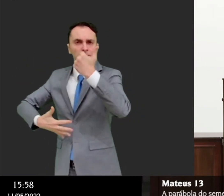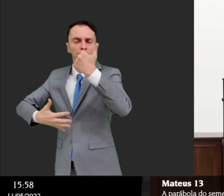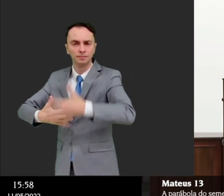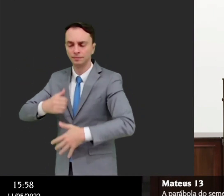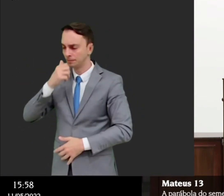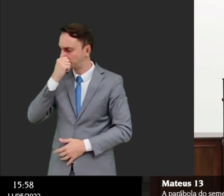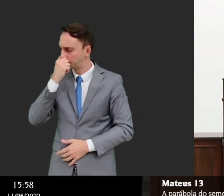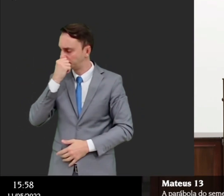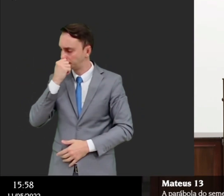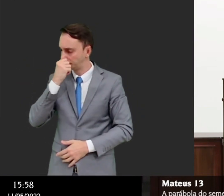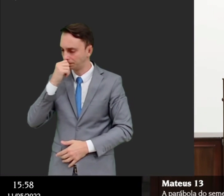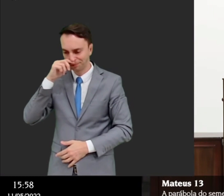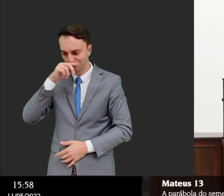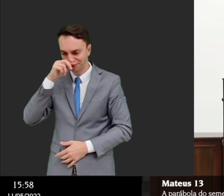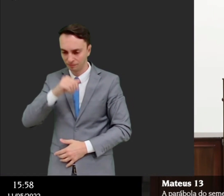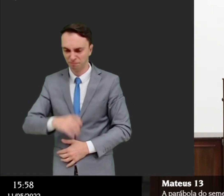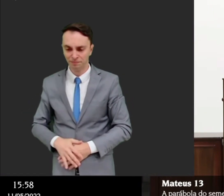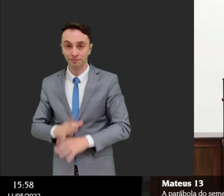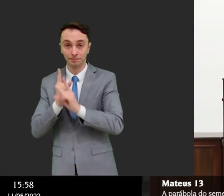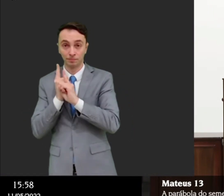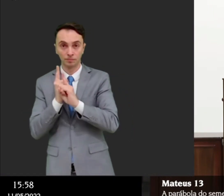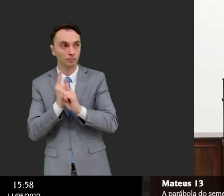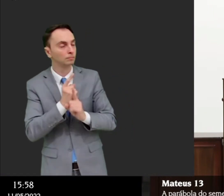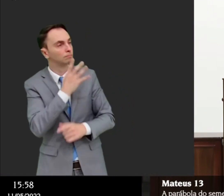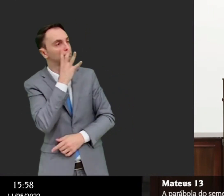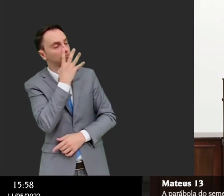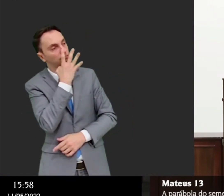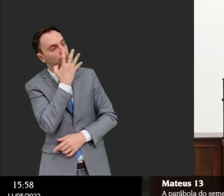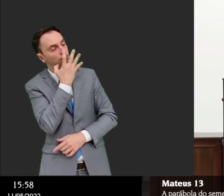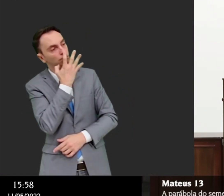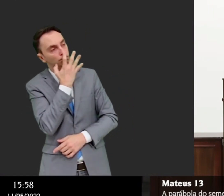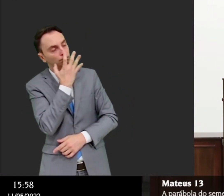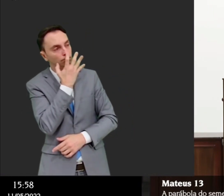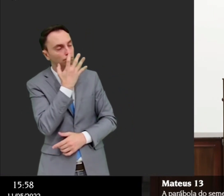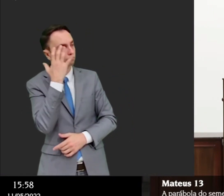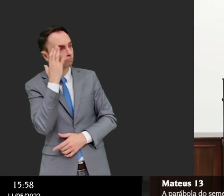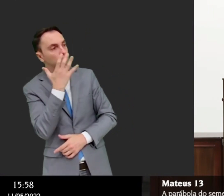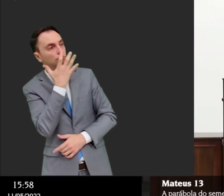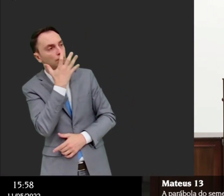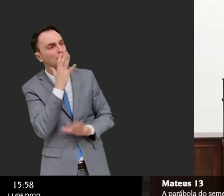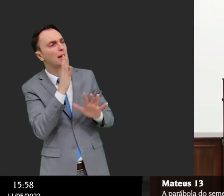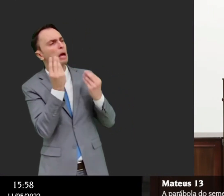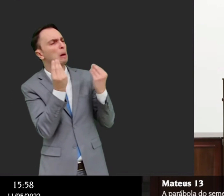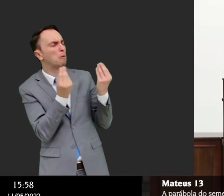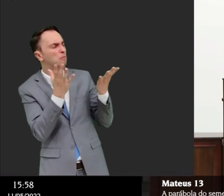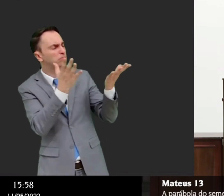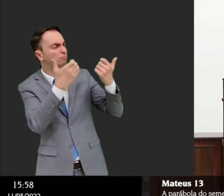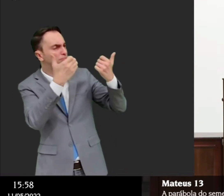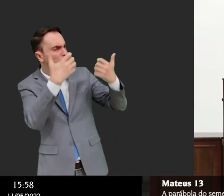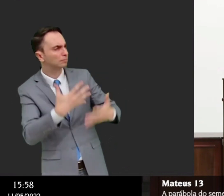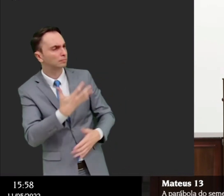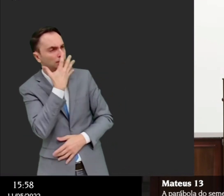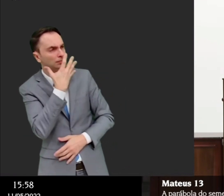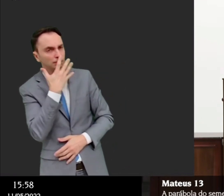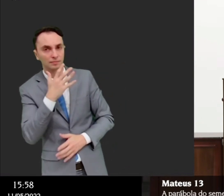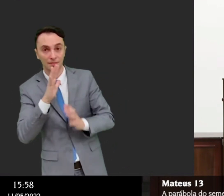para os seus discípulos, eles ouvindo isso, eles: mas como que é isto aí? O Senhor disse: olha, uma coisa